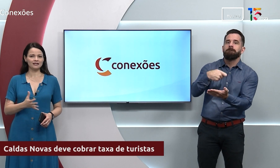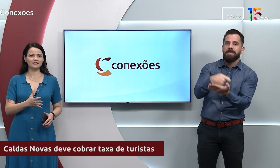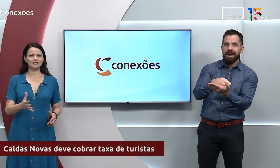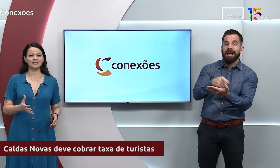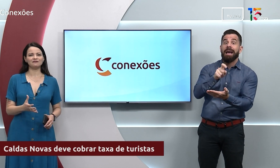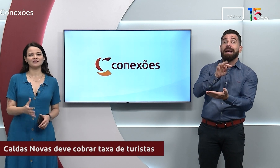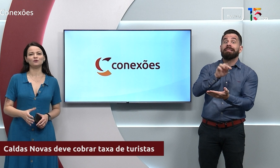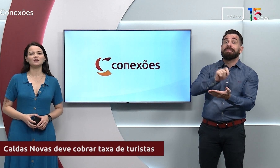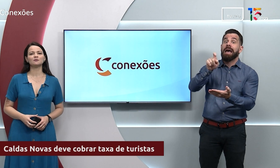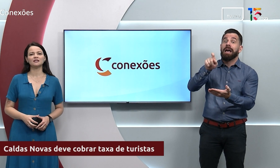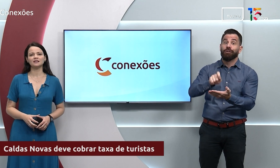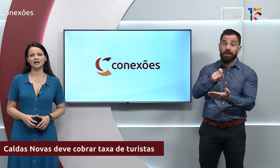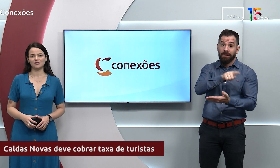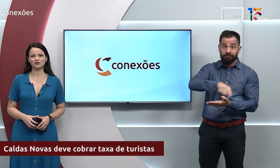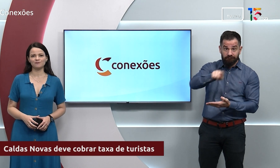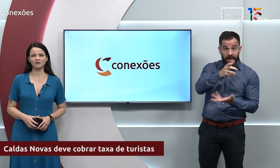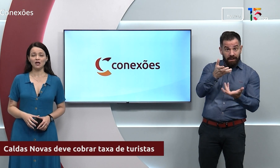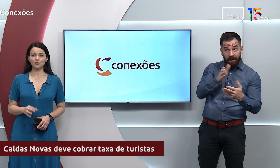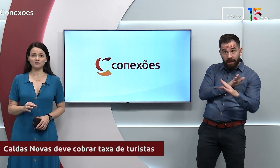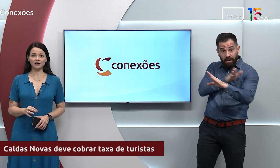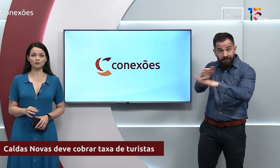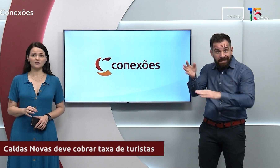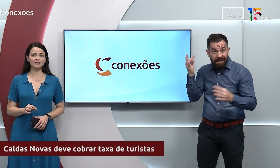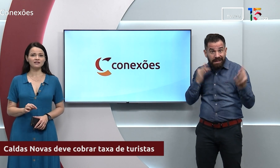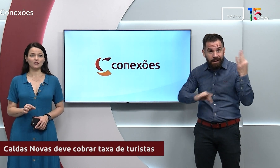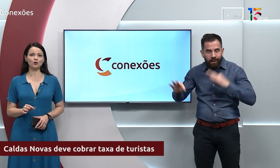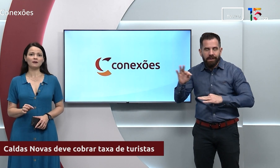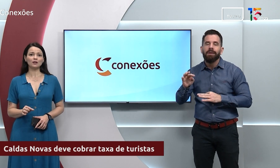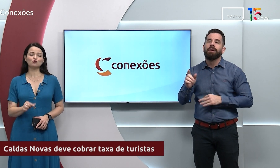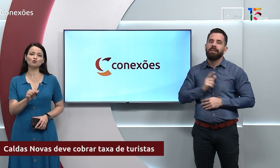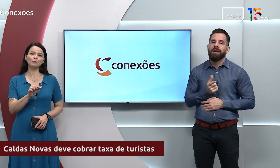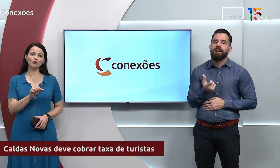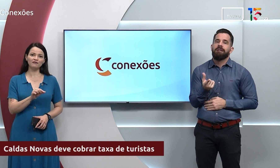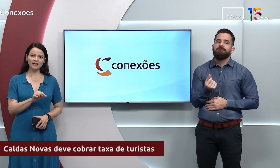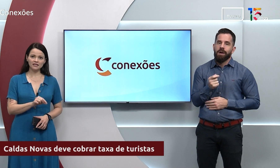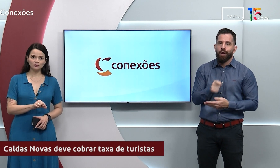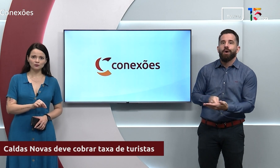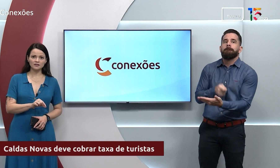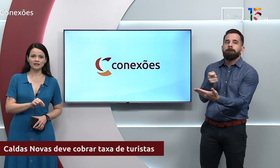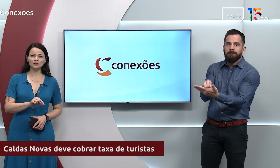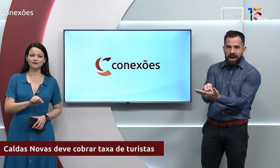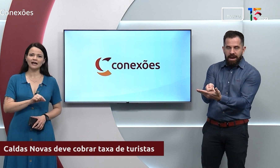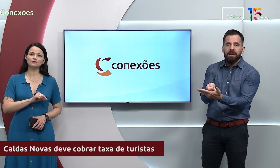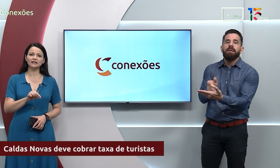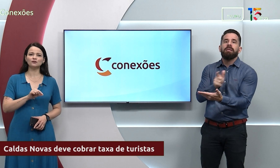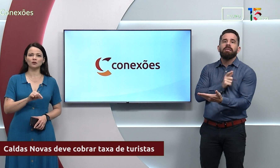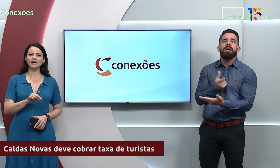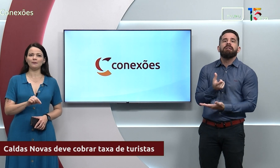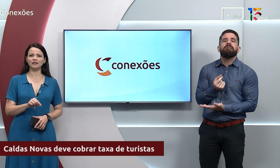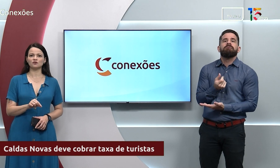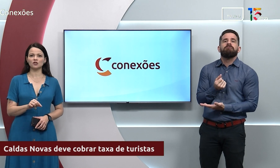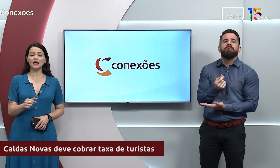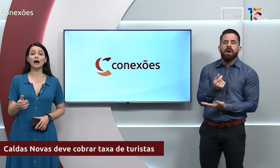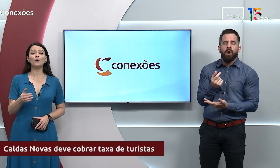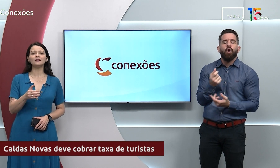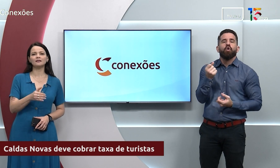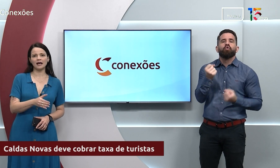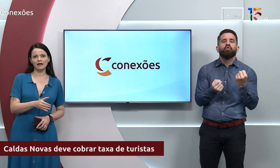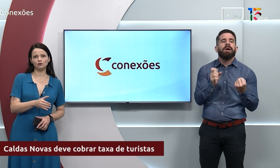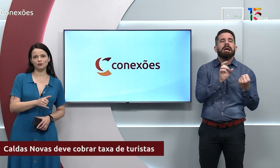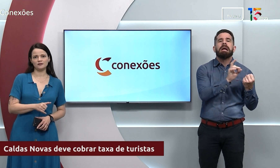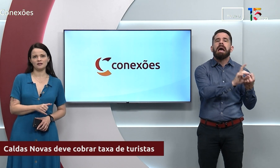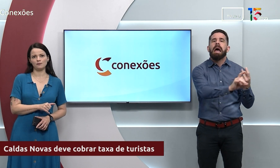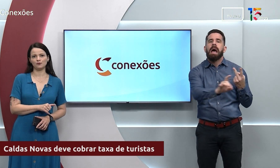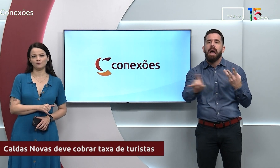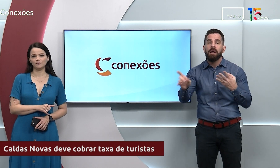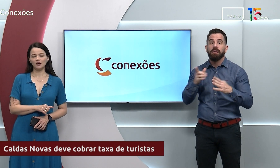para aqueles que quiserem fazer turismo na cidade. Os valores devem ser cobrados por veículos identificados eletronicamente ao entrar